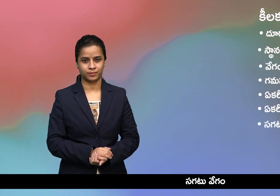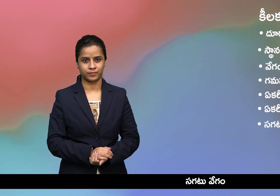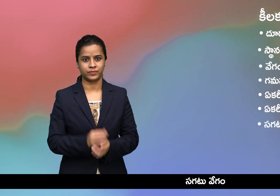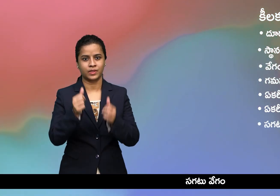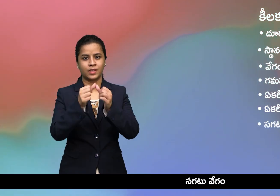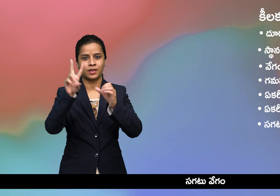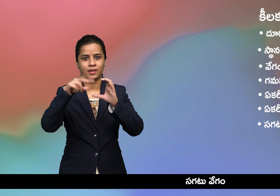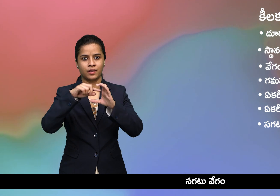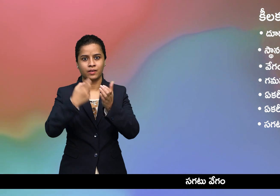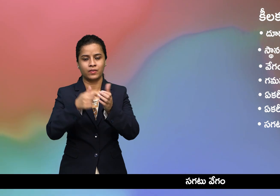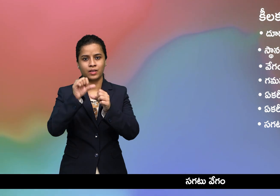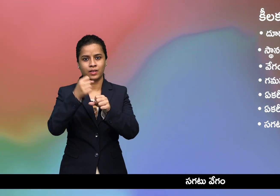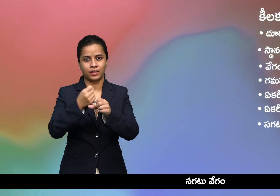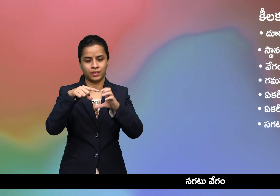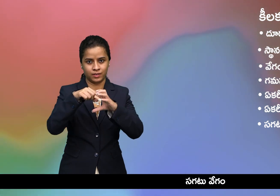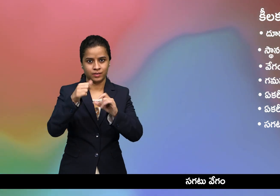సగటు వేగం,